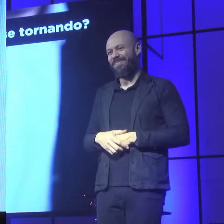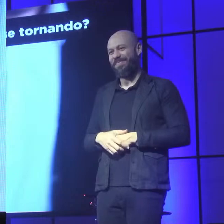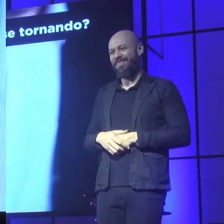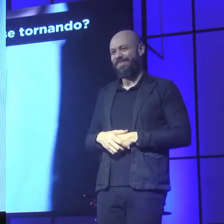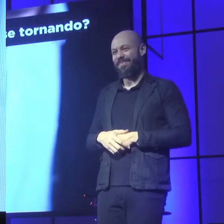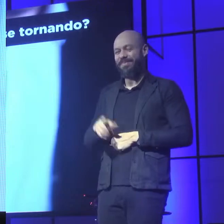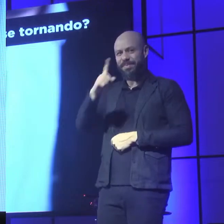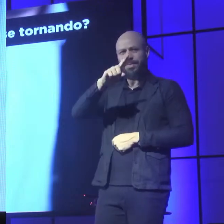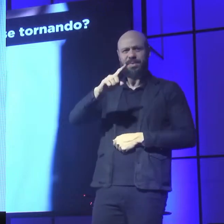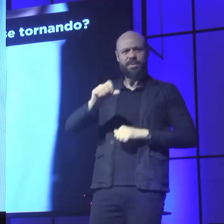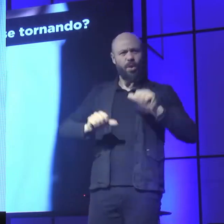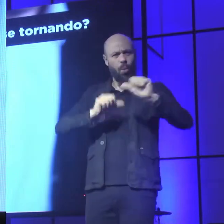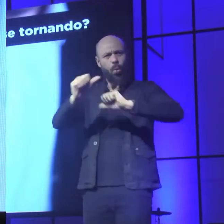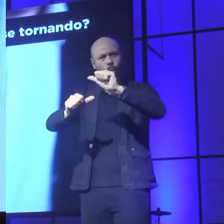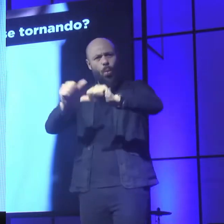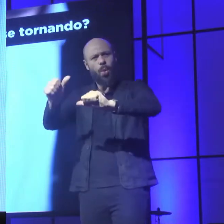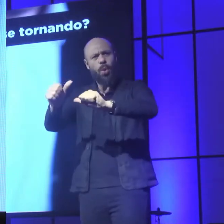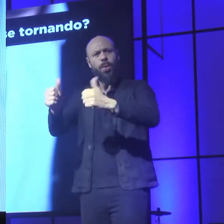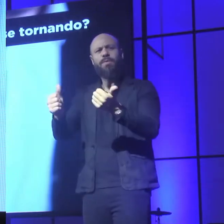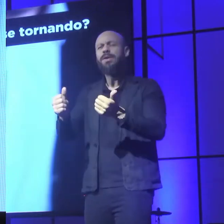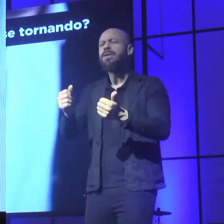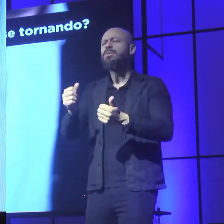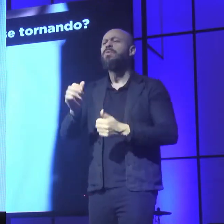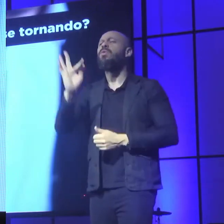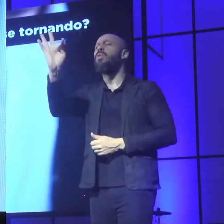Você precisa olhar para si mesmo